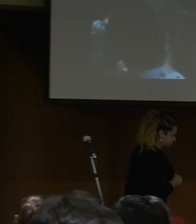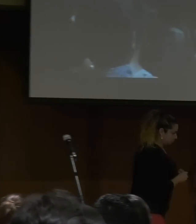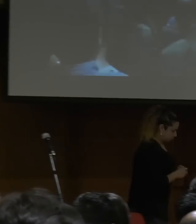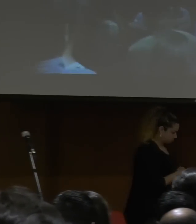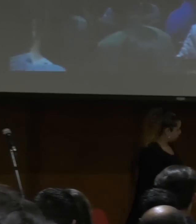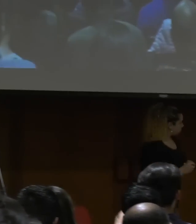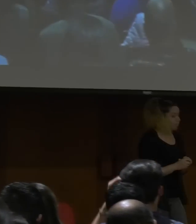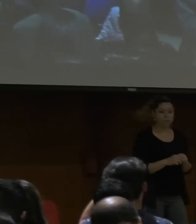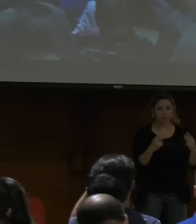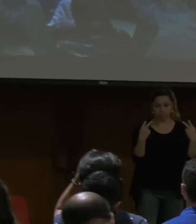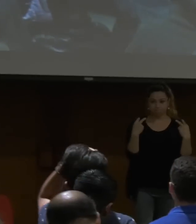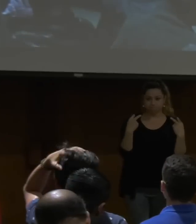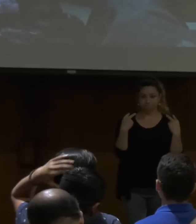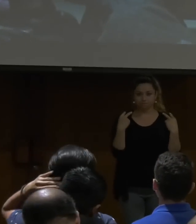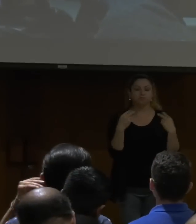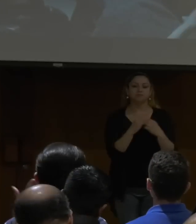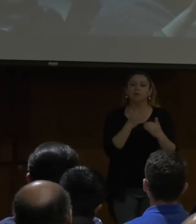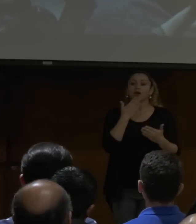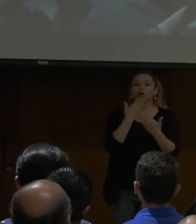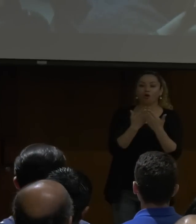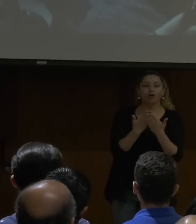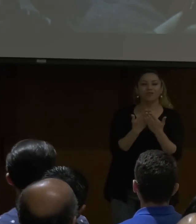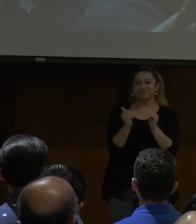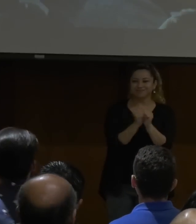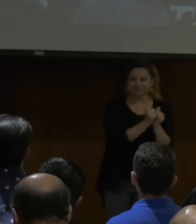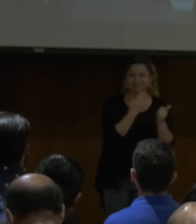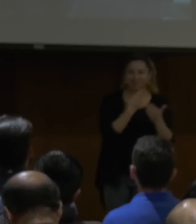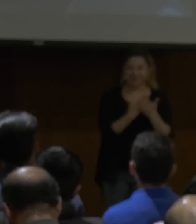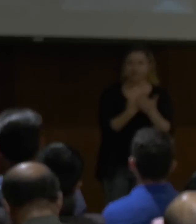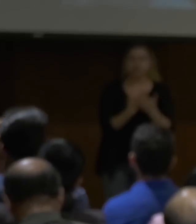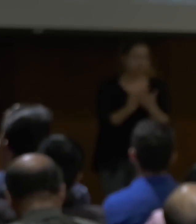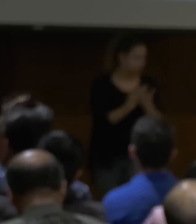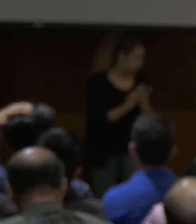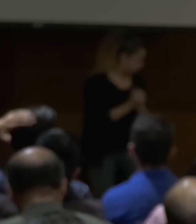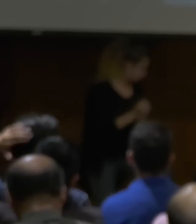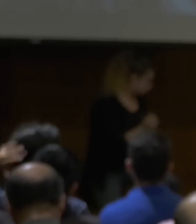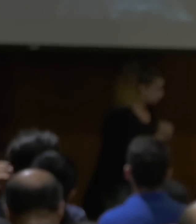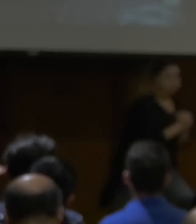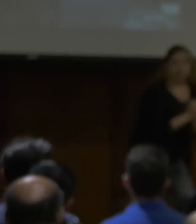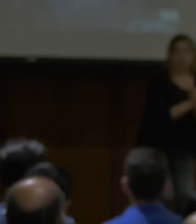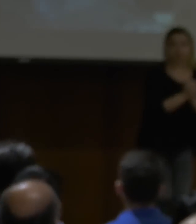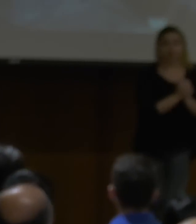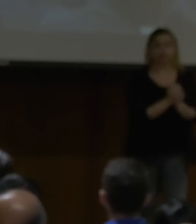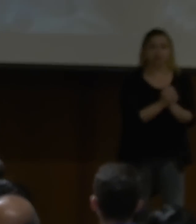adicionalmente un poco complicado por la lluvia, de modo que es todavía mucho más